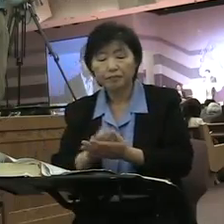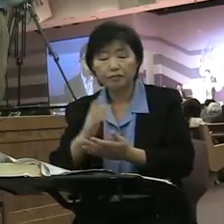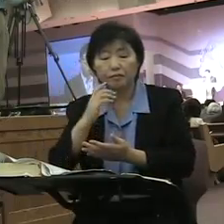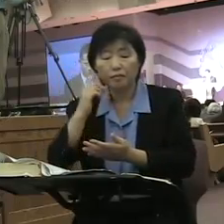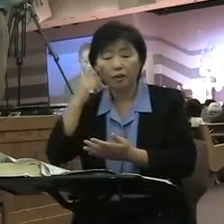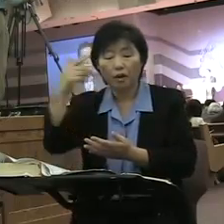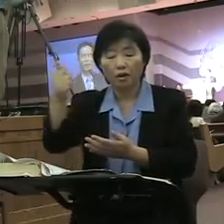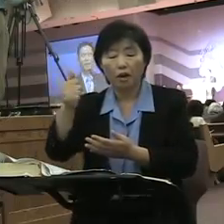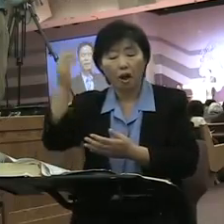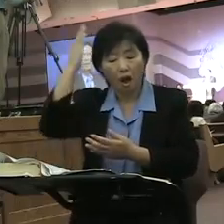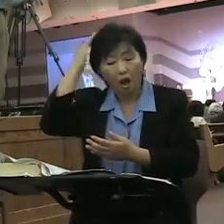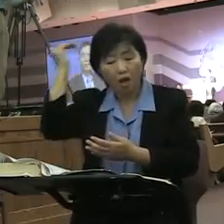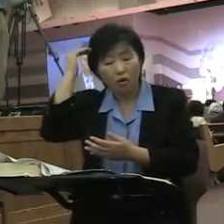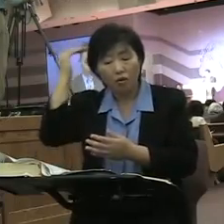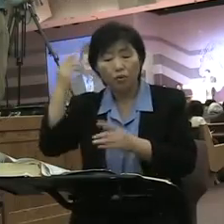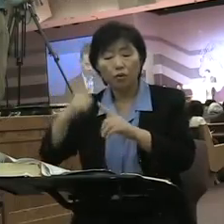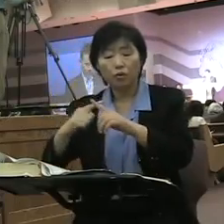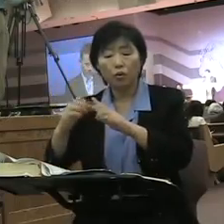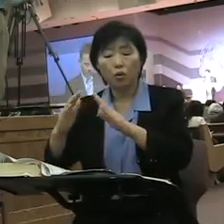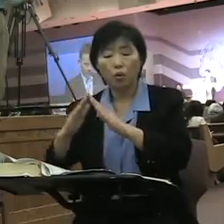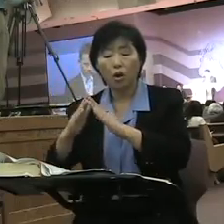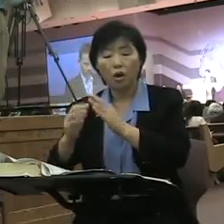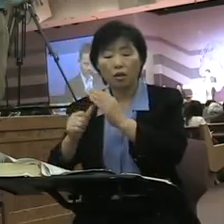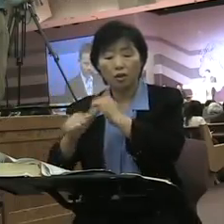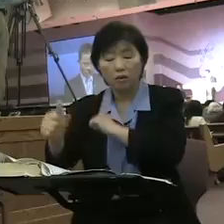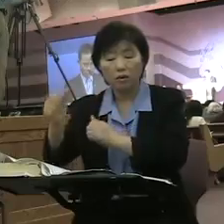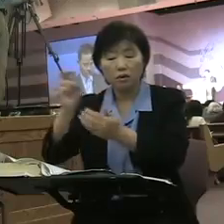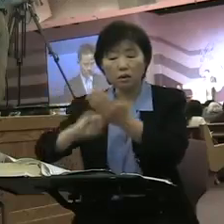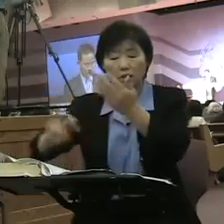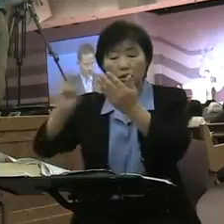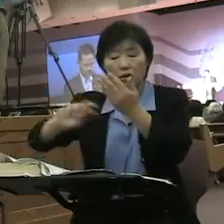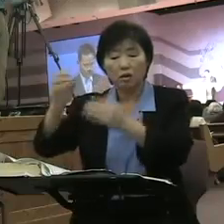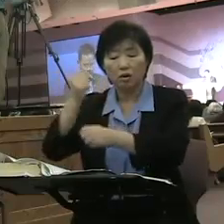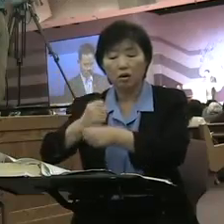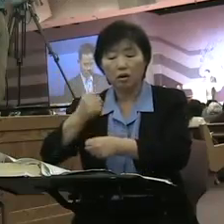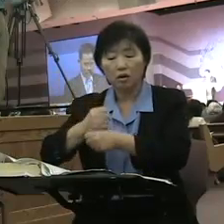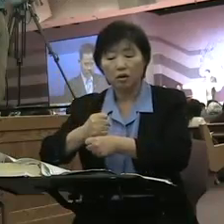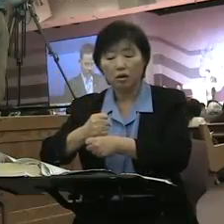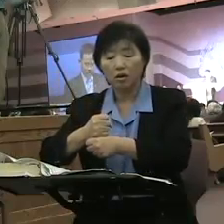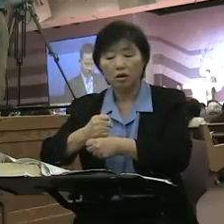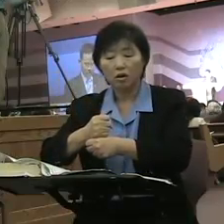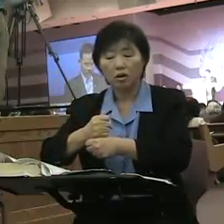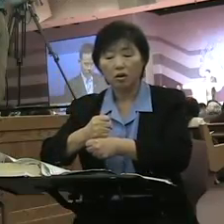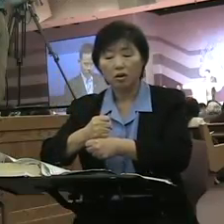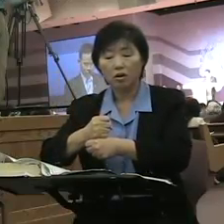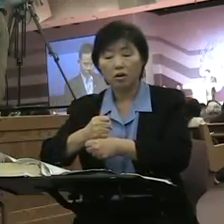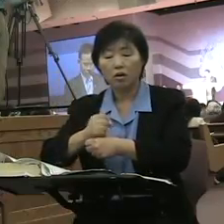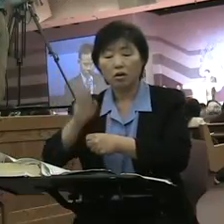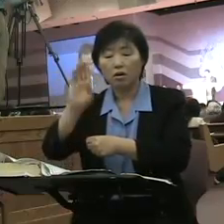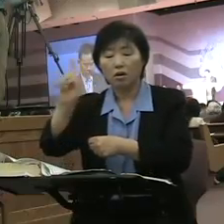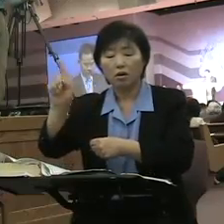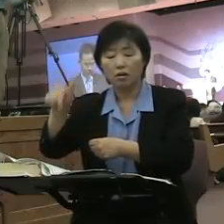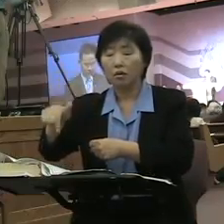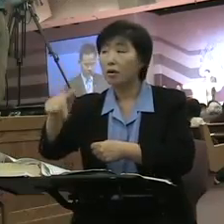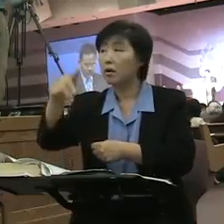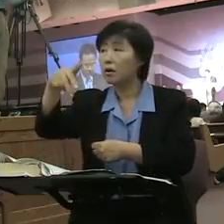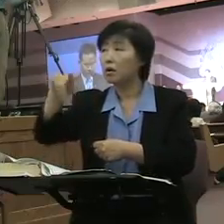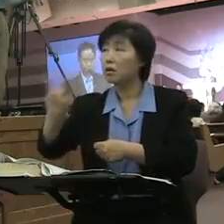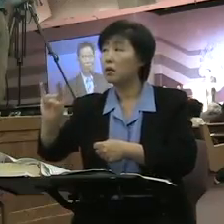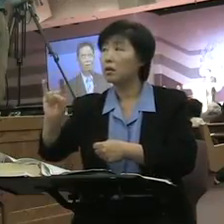목회자로서 한국교회의 대표적인 찬송가 작곡자로 한평생을 헌신해 오신 박재훈 목사님을